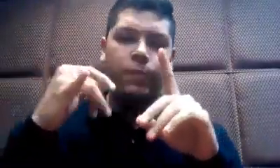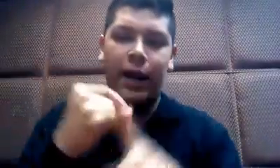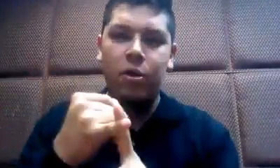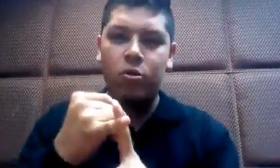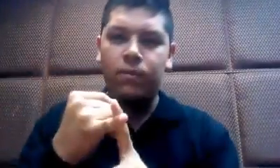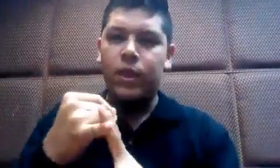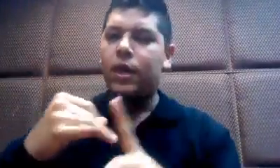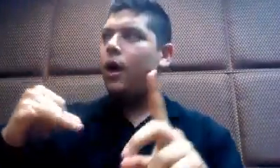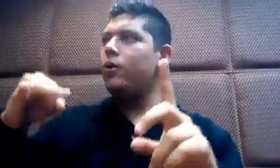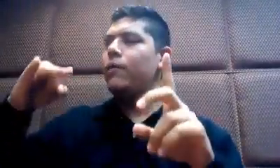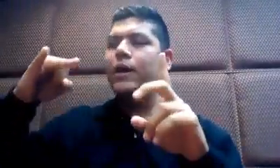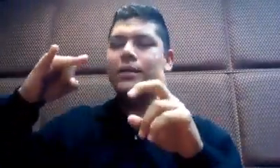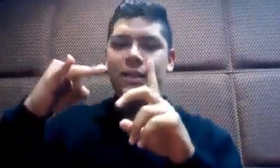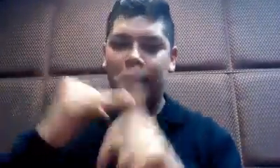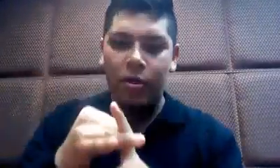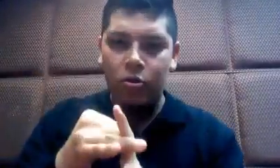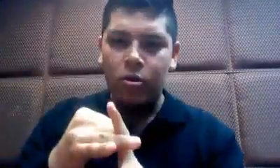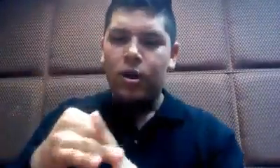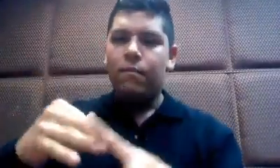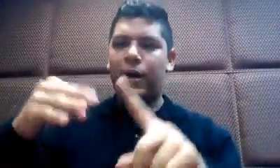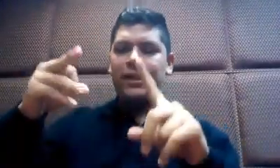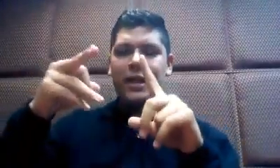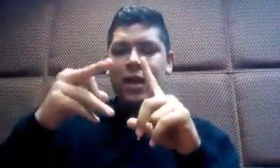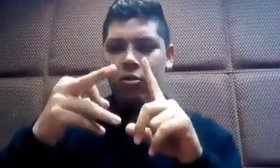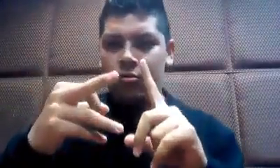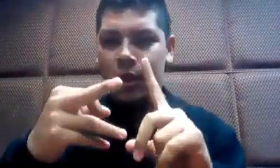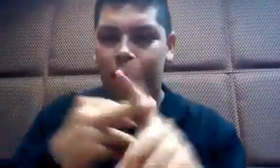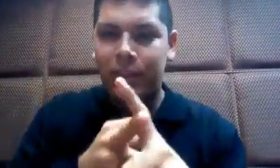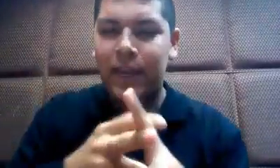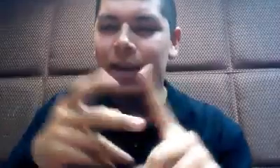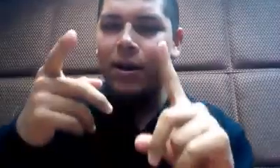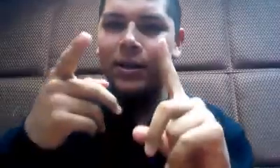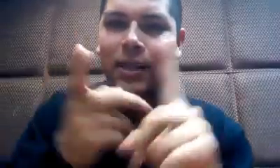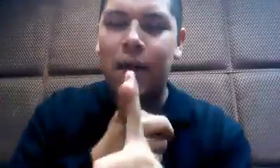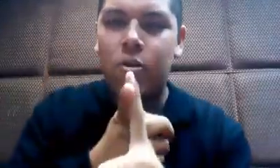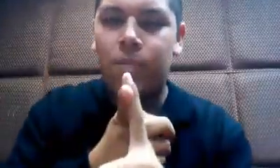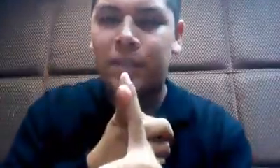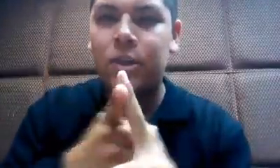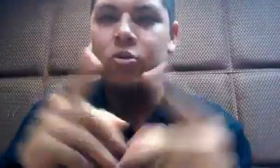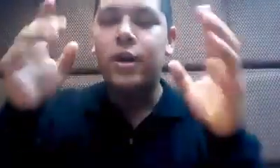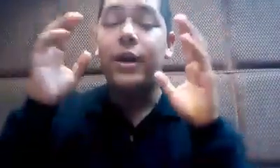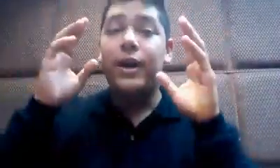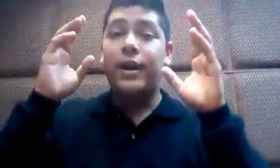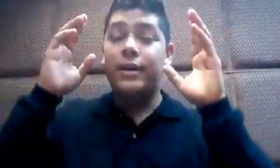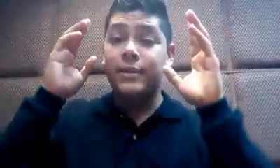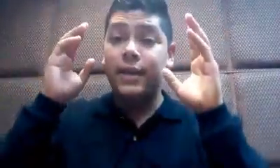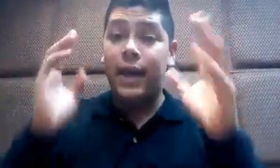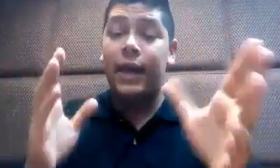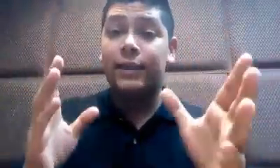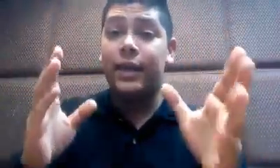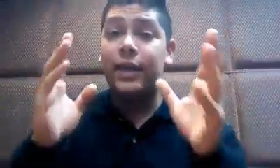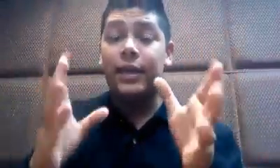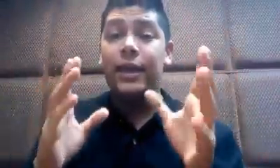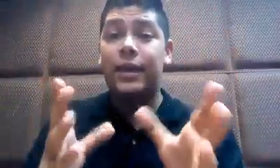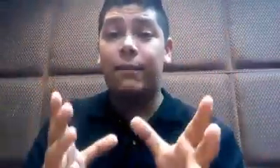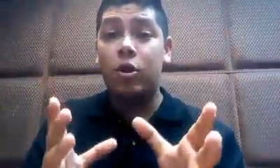parado, aunque vayas sentado, vayas del lado de la ventana, vayas del lado del pasillo, es tan cagante ir en el camión.